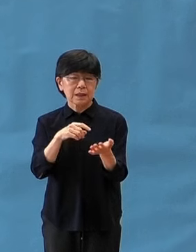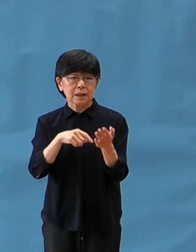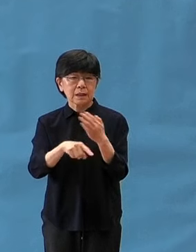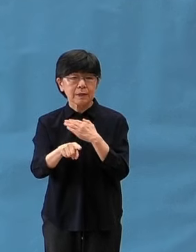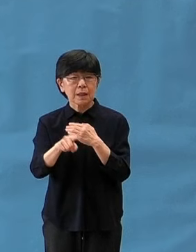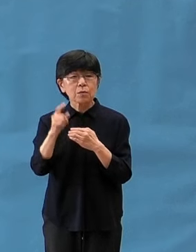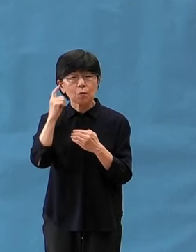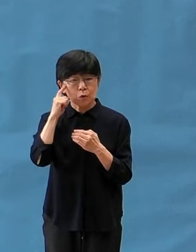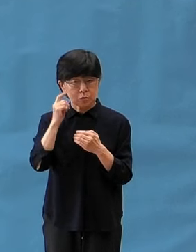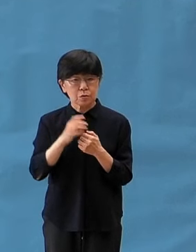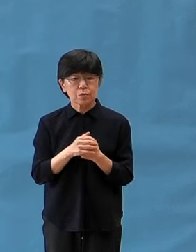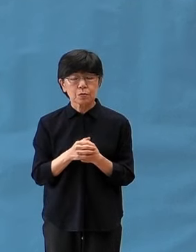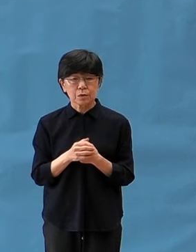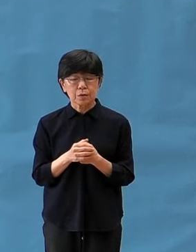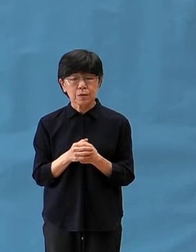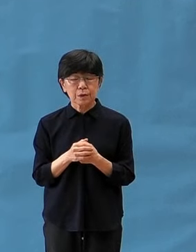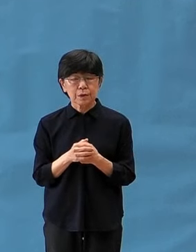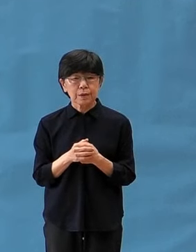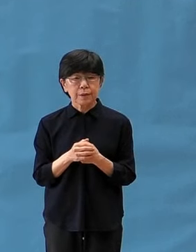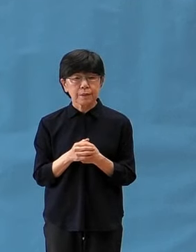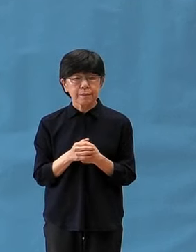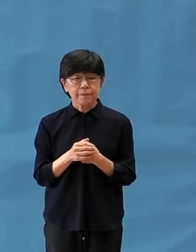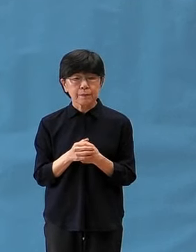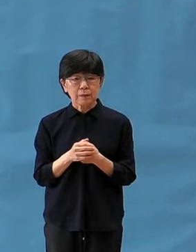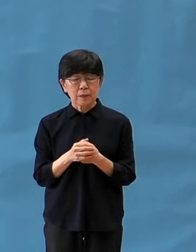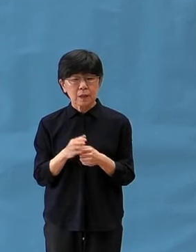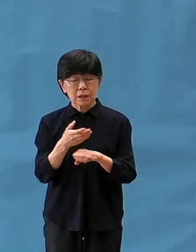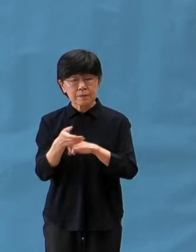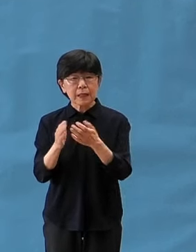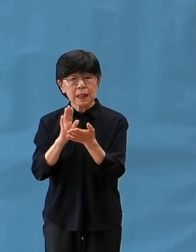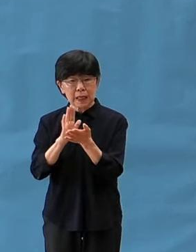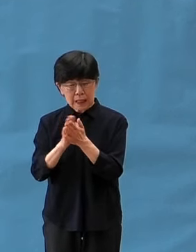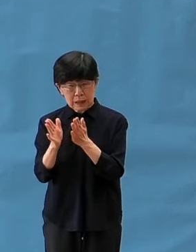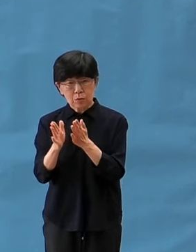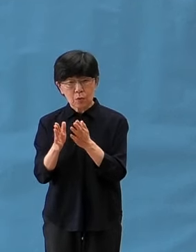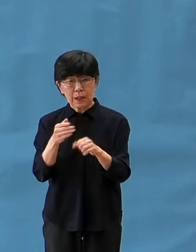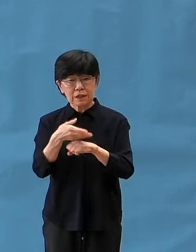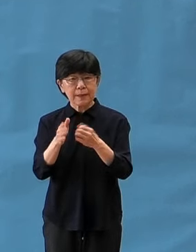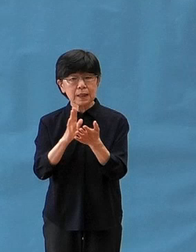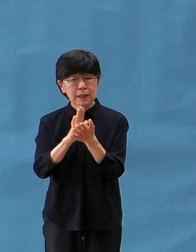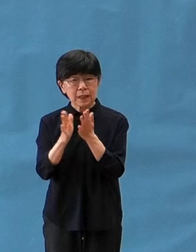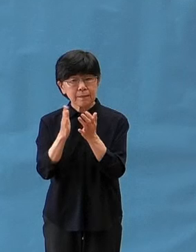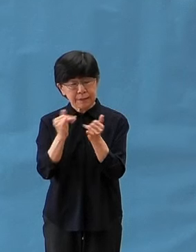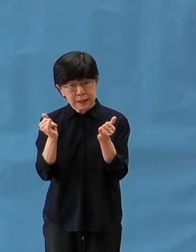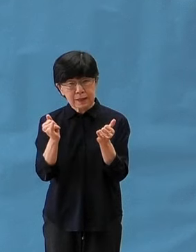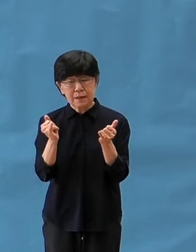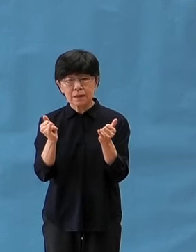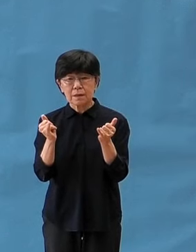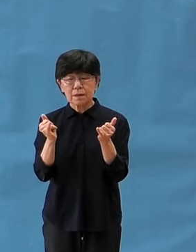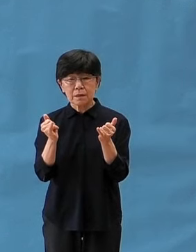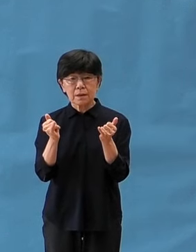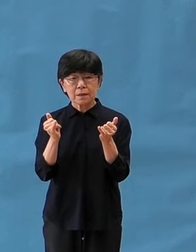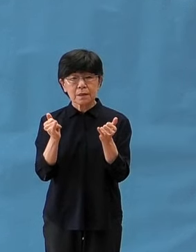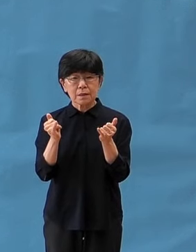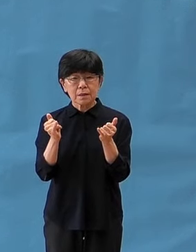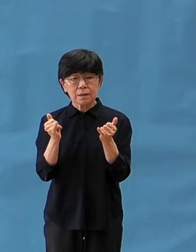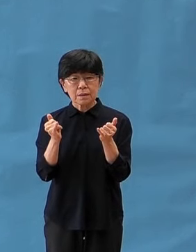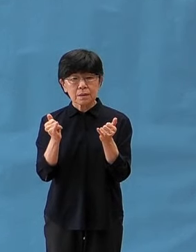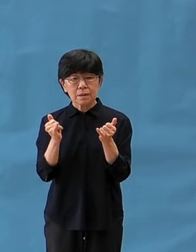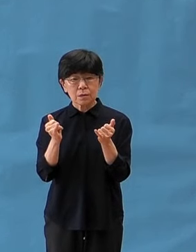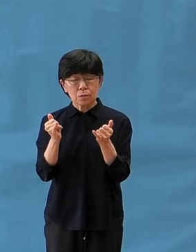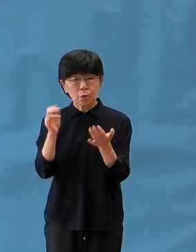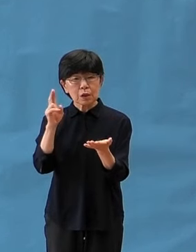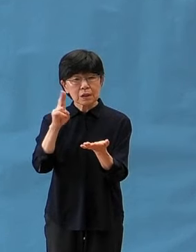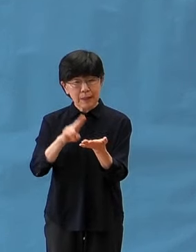整理すべきであって、それは島根県とか島根県民とかということにその限定